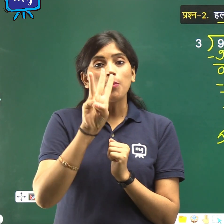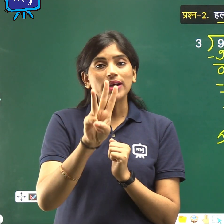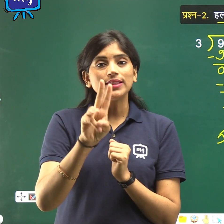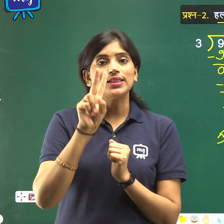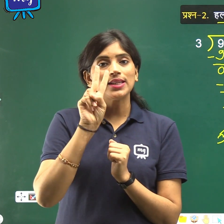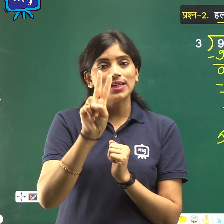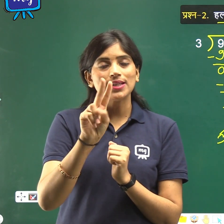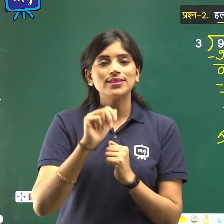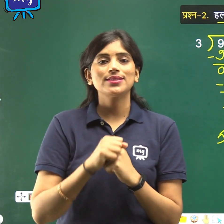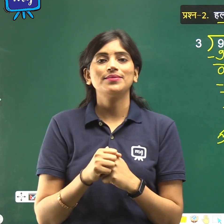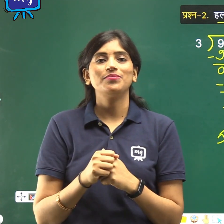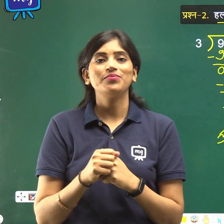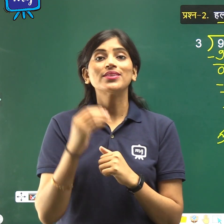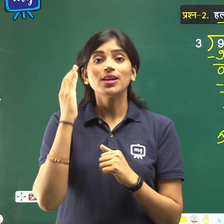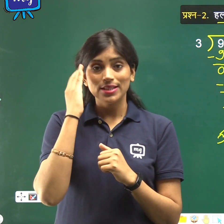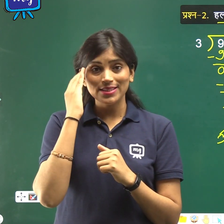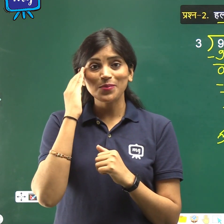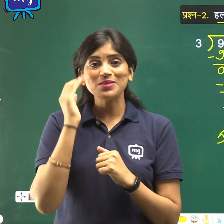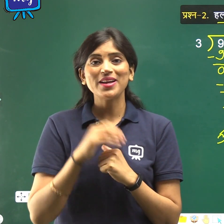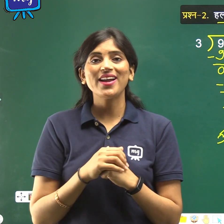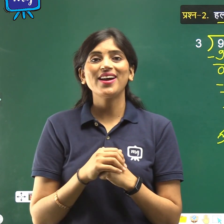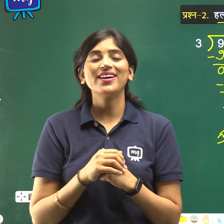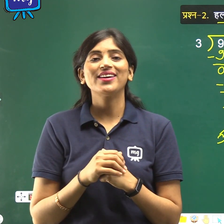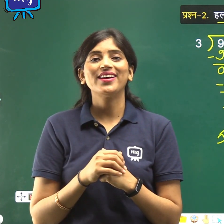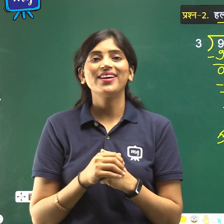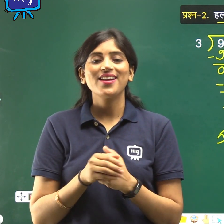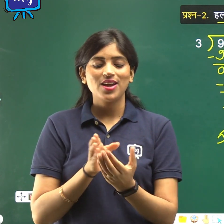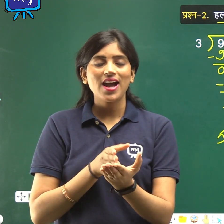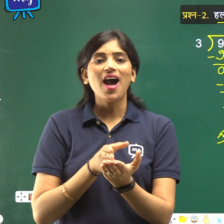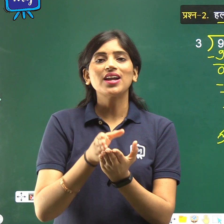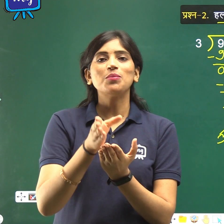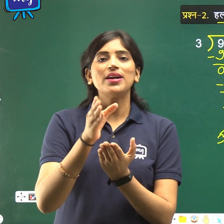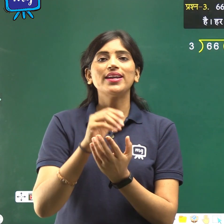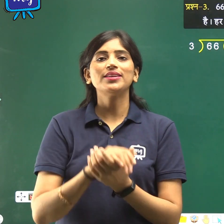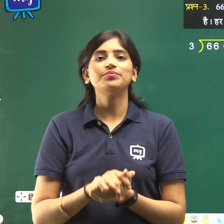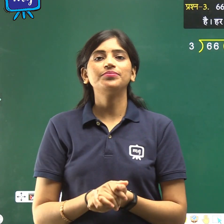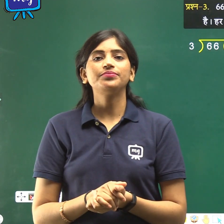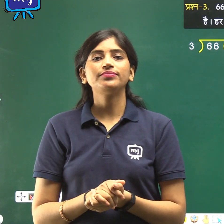32। समझ में आया? आगे बढ़ें।